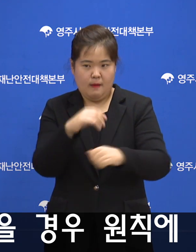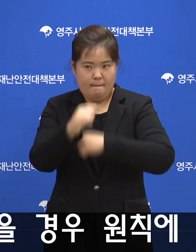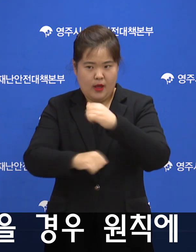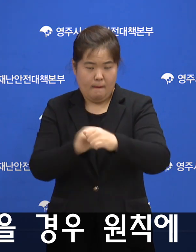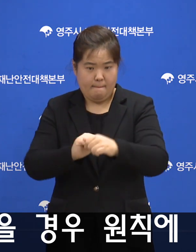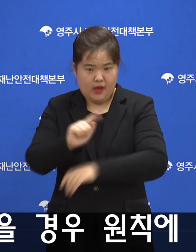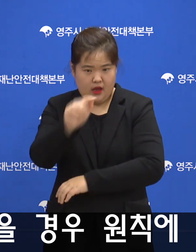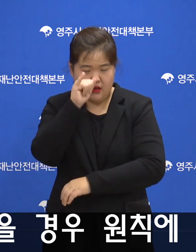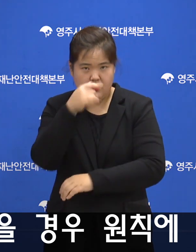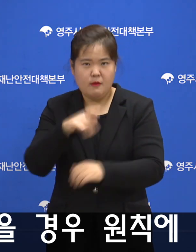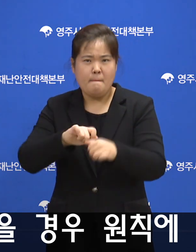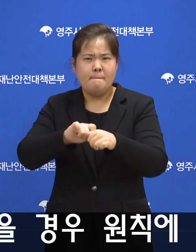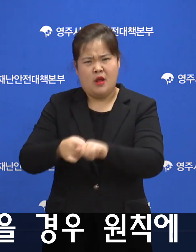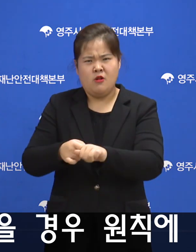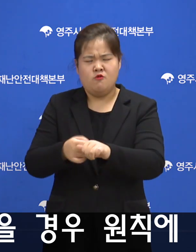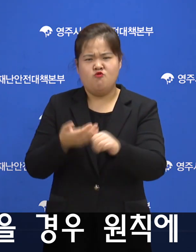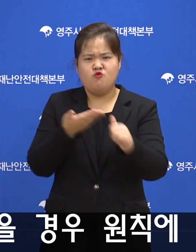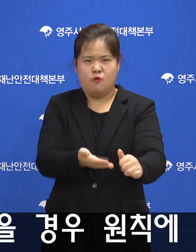따라 엄중하게 처리하겠습니다.